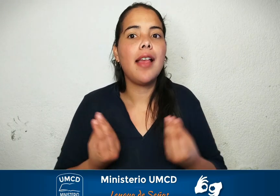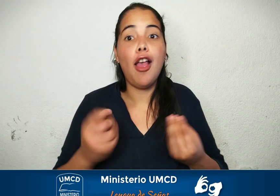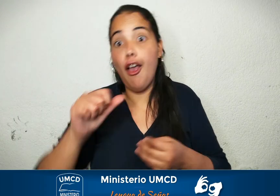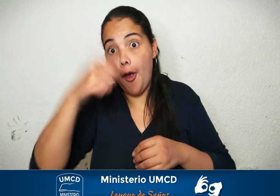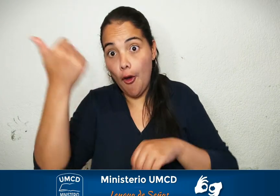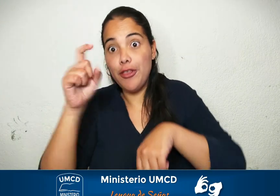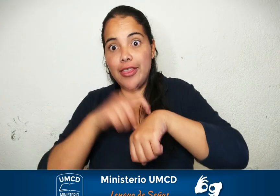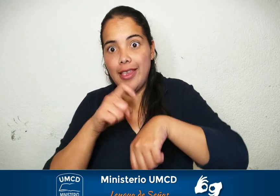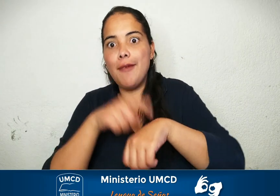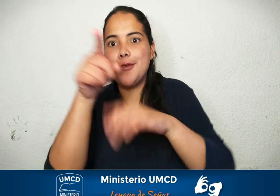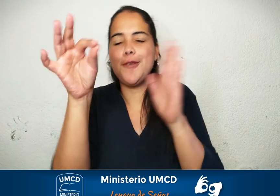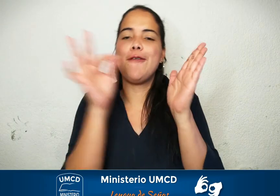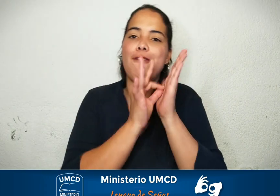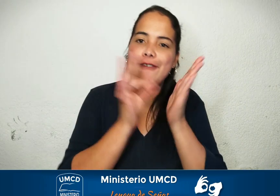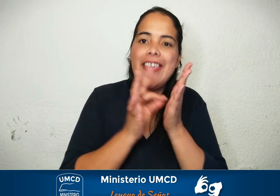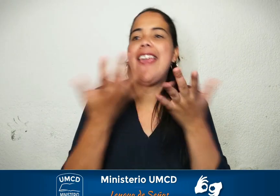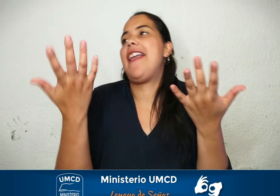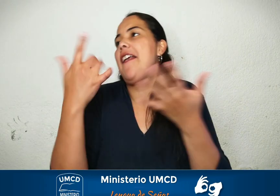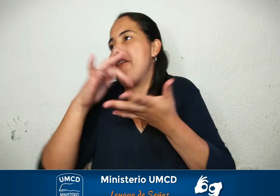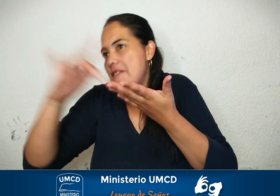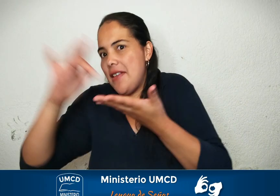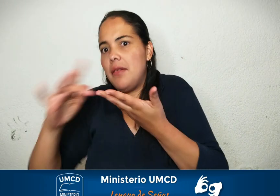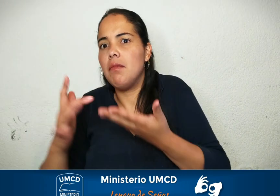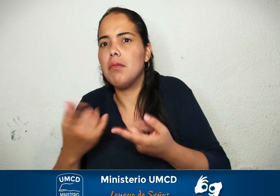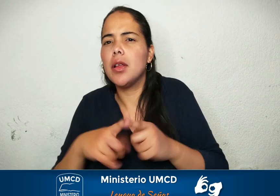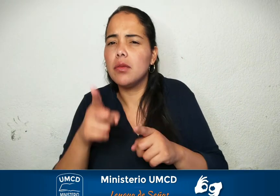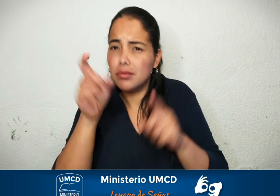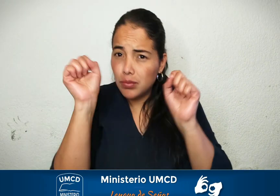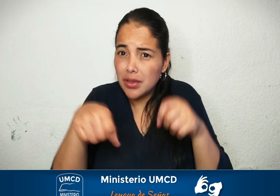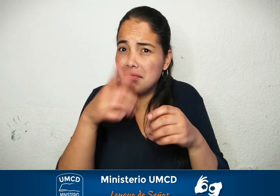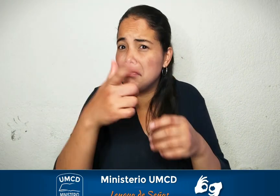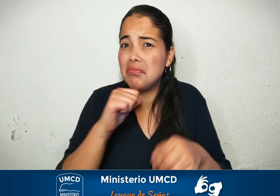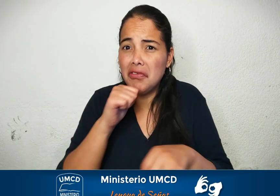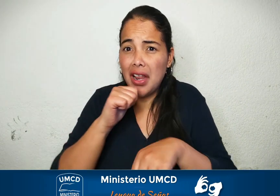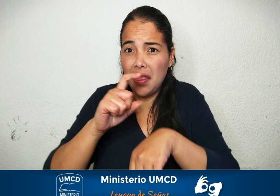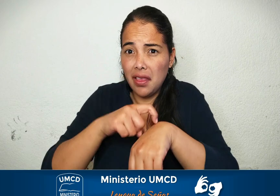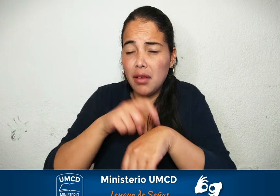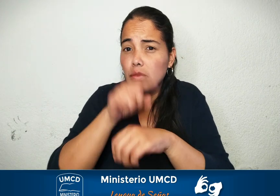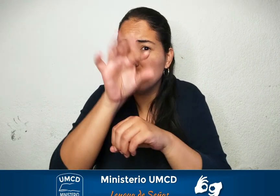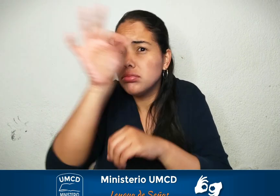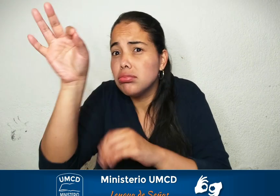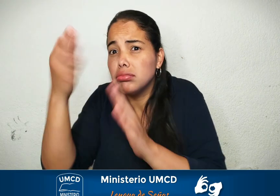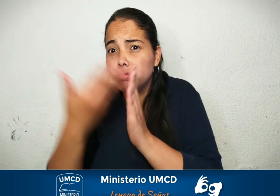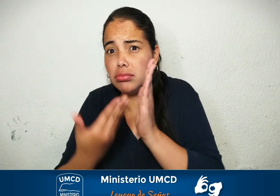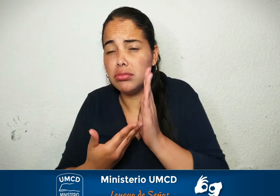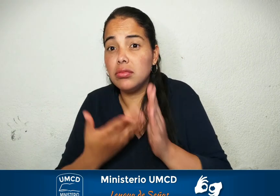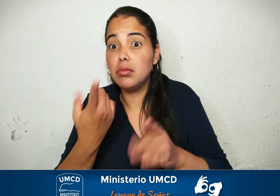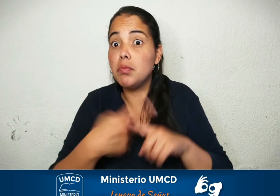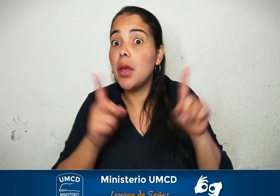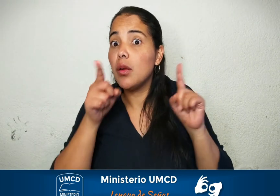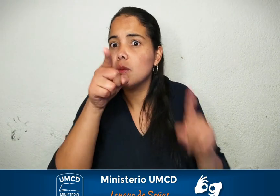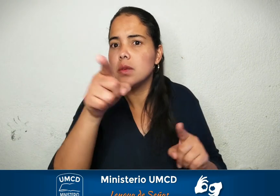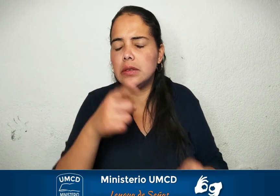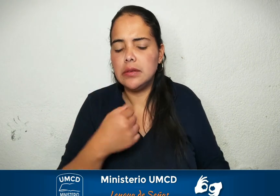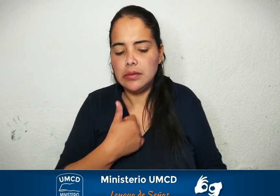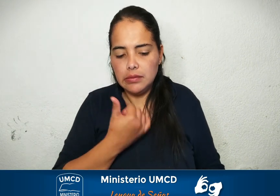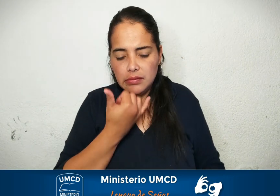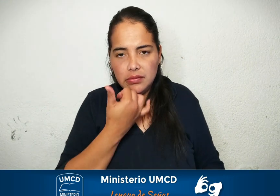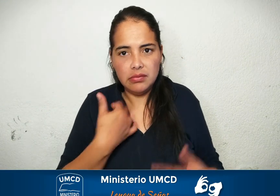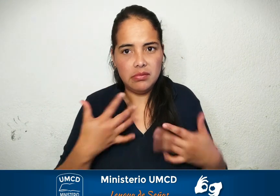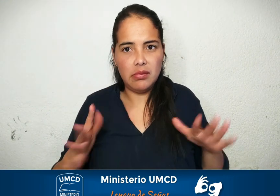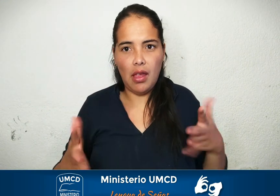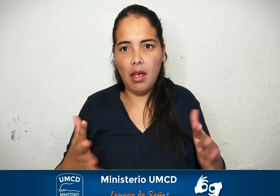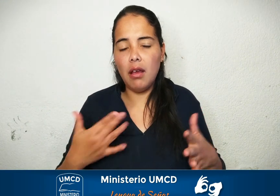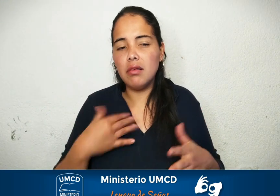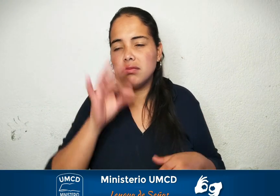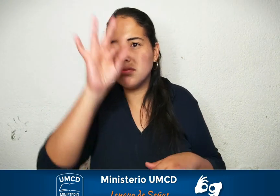a otras cosas cuando Dios nos pide hacer algo. Si usted reconoce que en su interior no